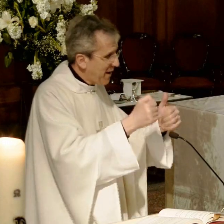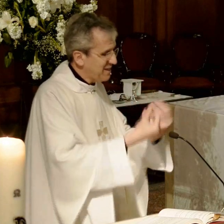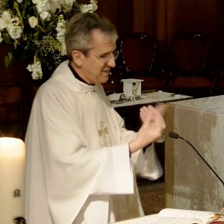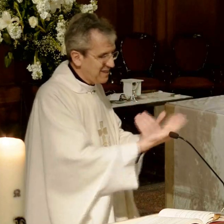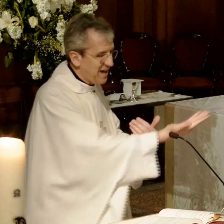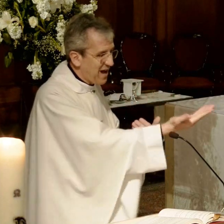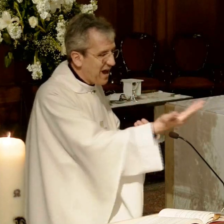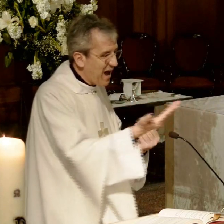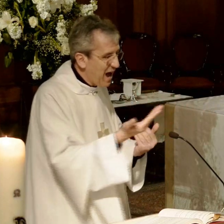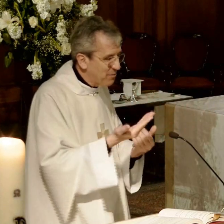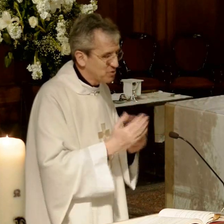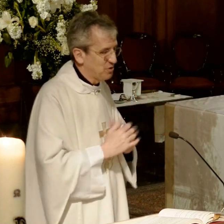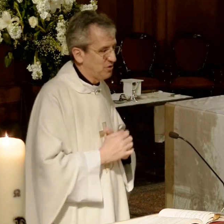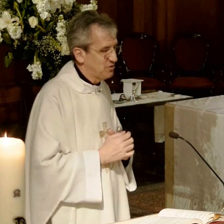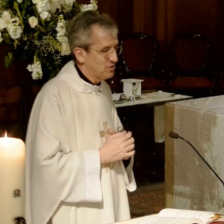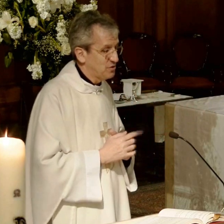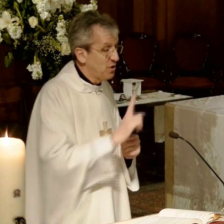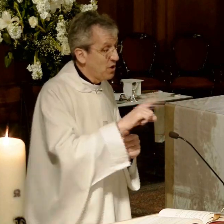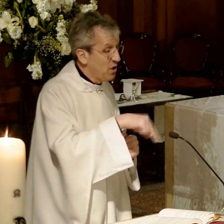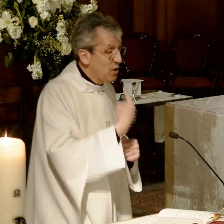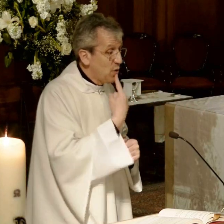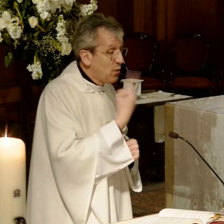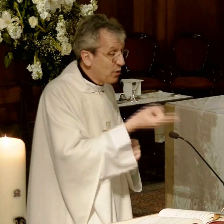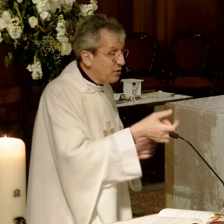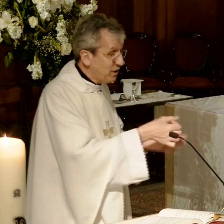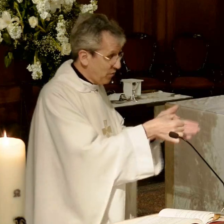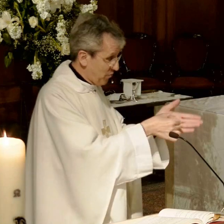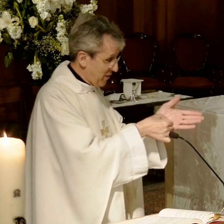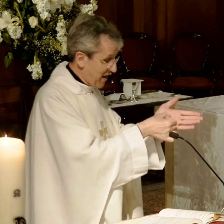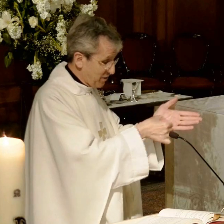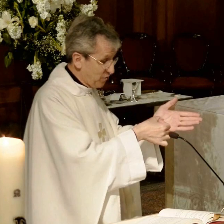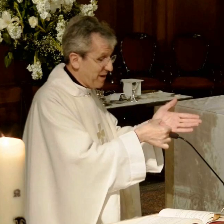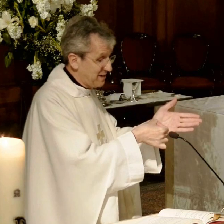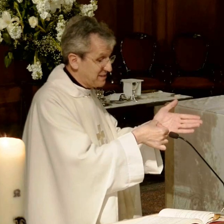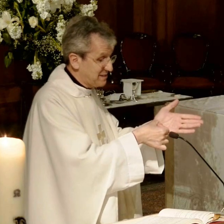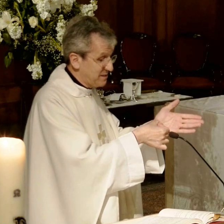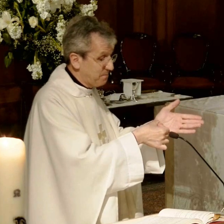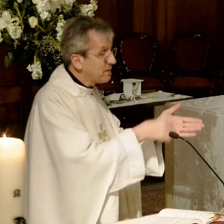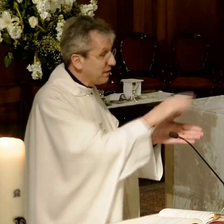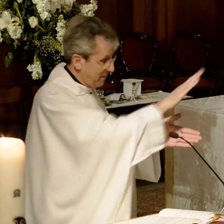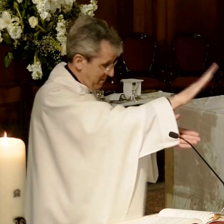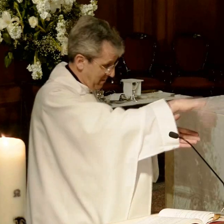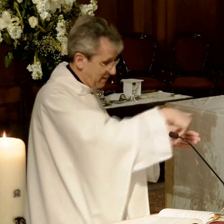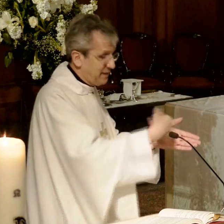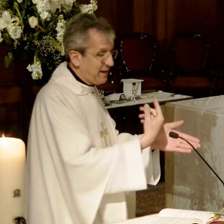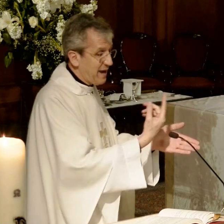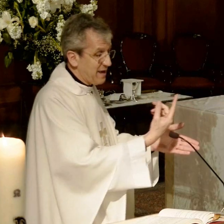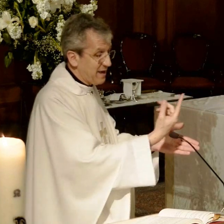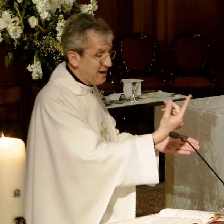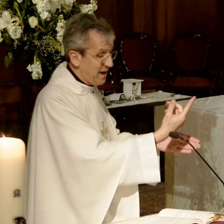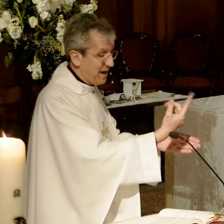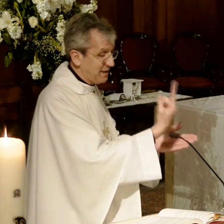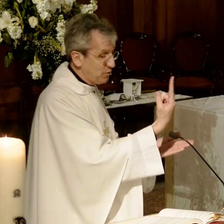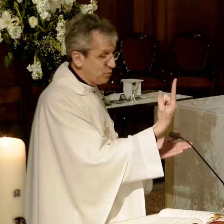«Paz a vosotros». Luego dijo a Tomás: «Trae aquí tu